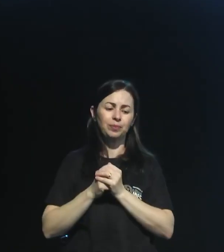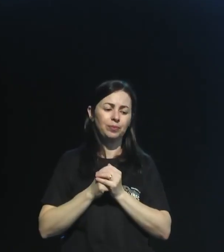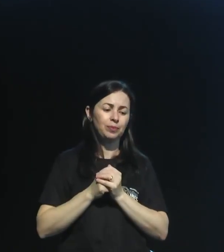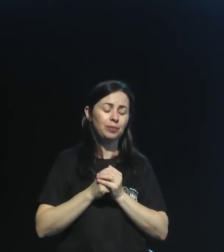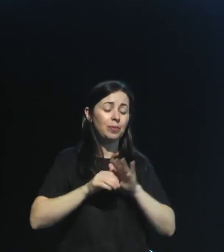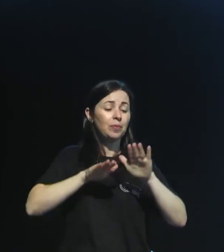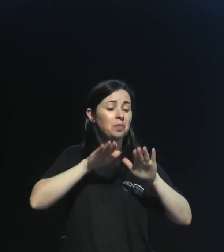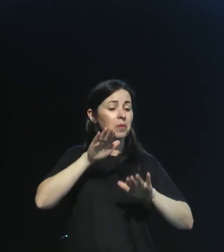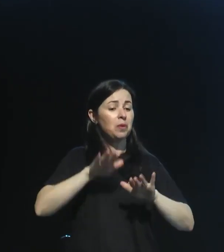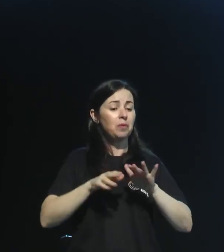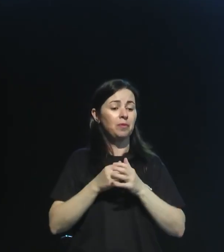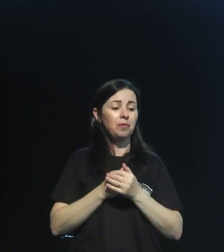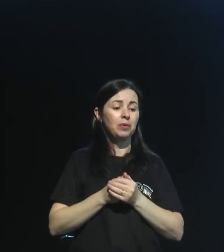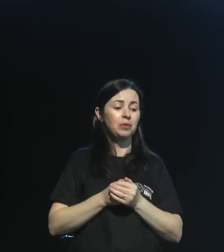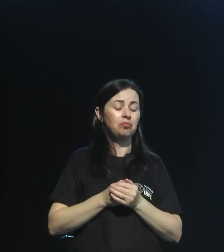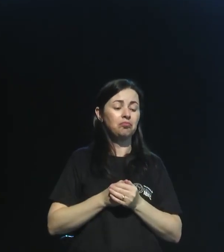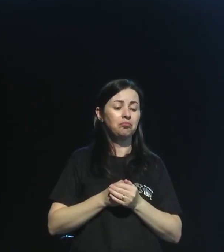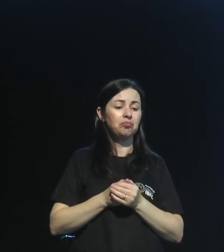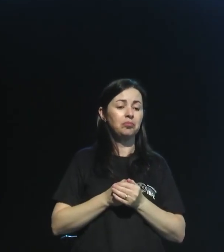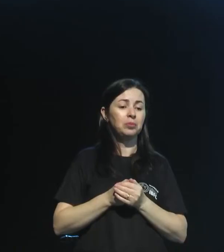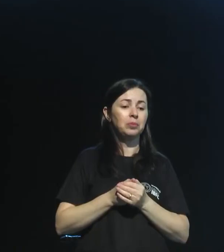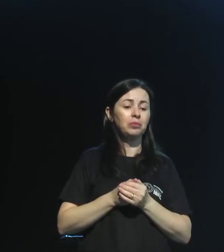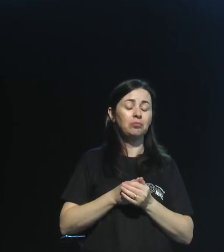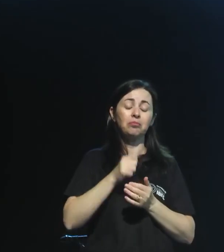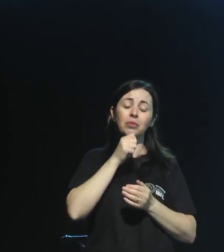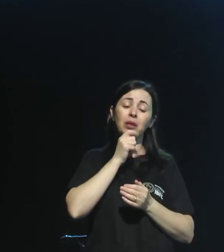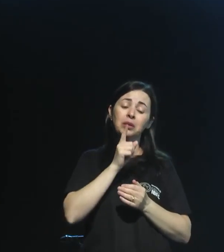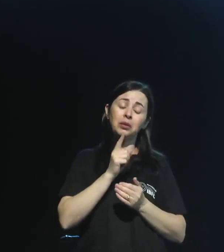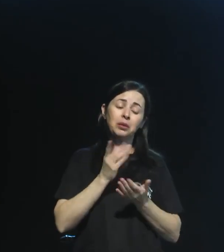Talvez você não é um cristão